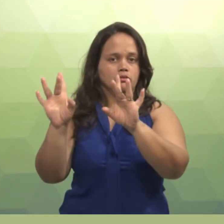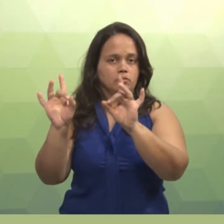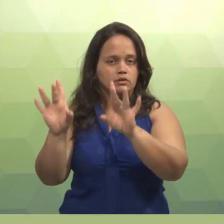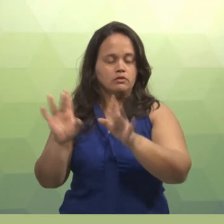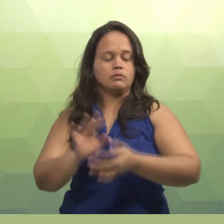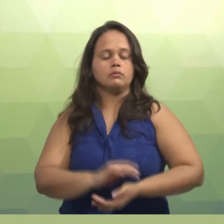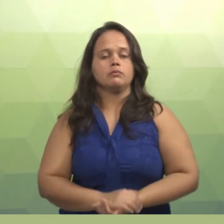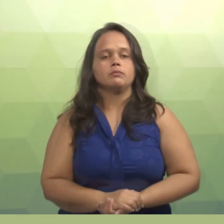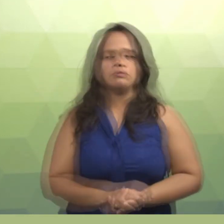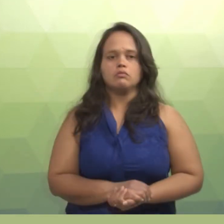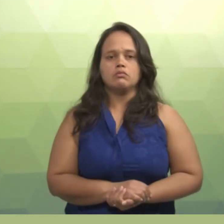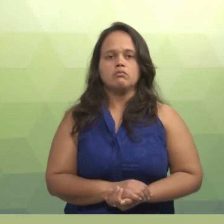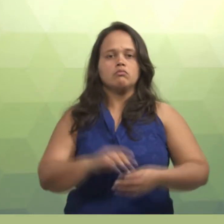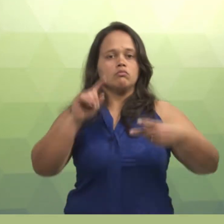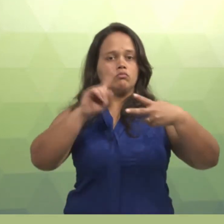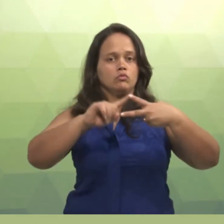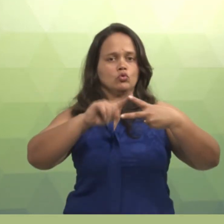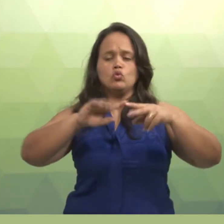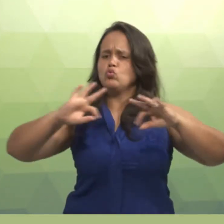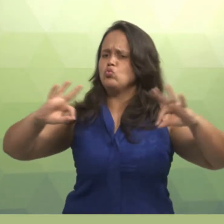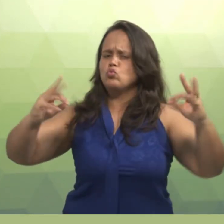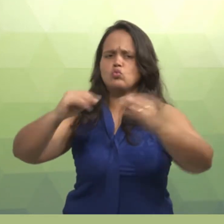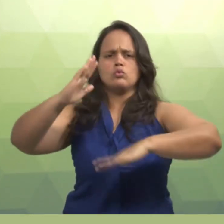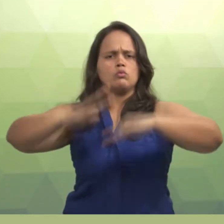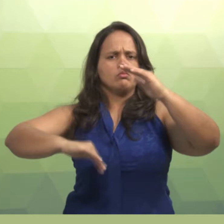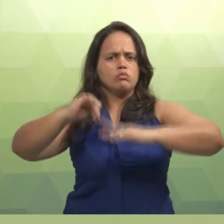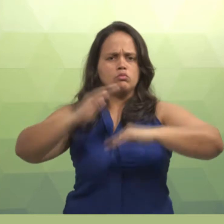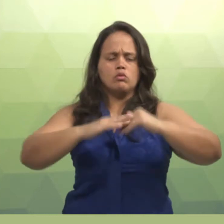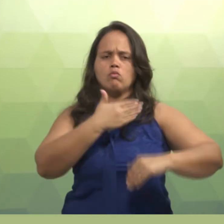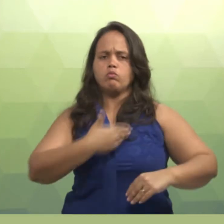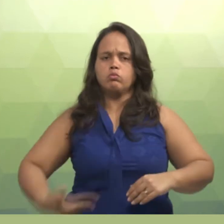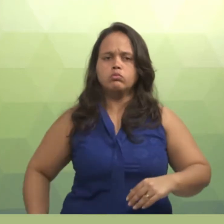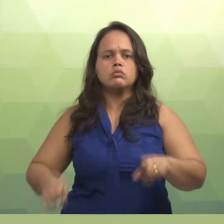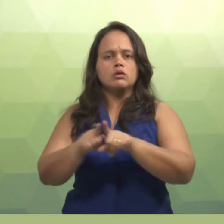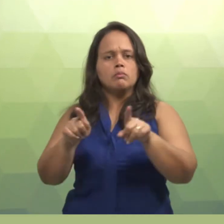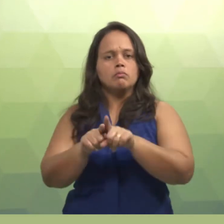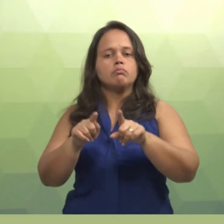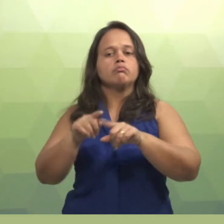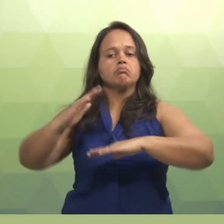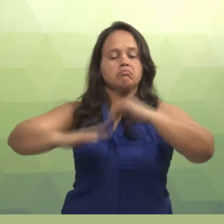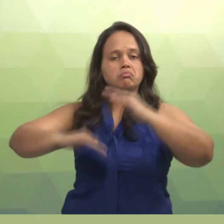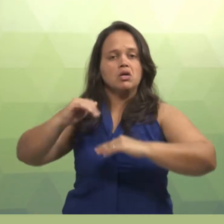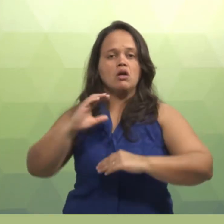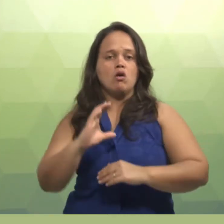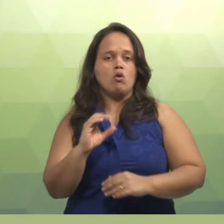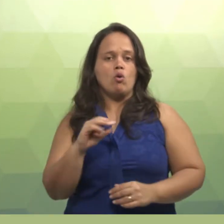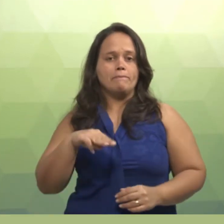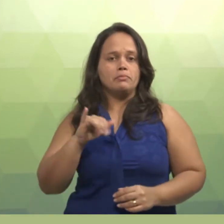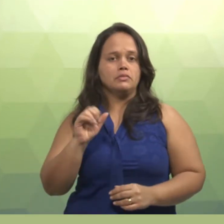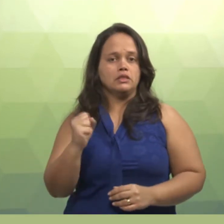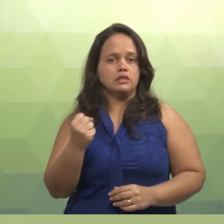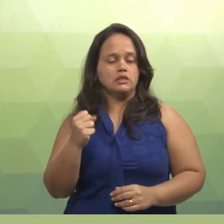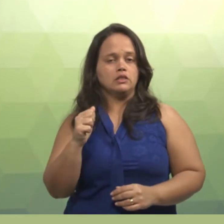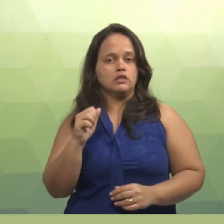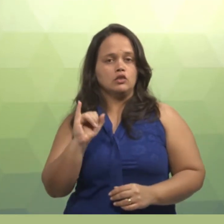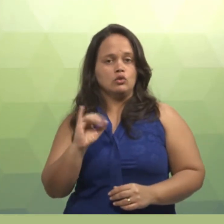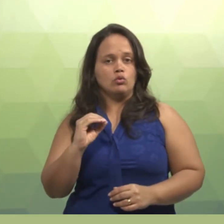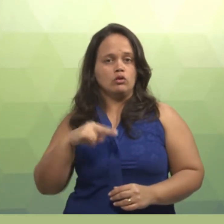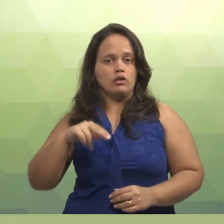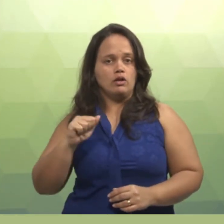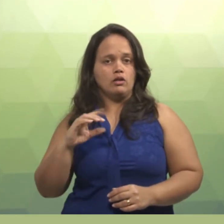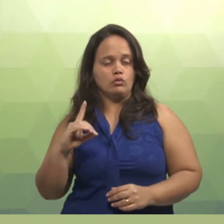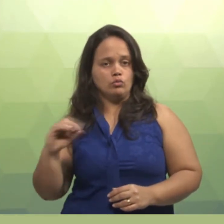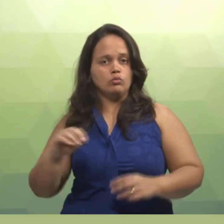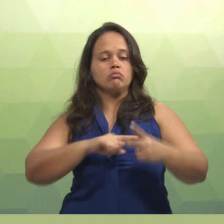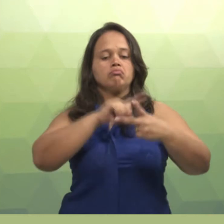comissionados, e a avaliação de desempenho especial aos ocupantes de cargos públicos em período de estágio probatório. A avaliação